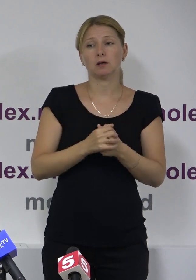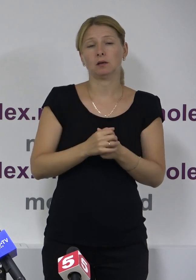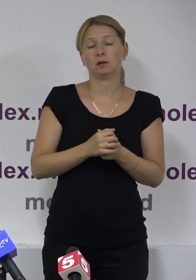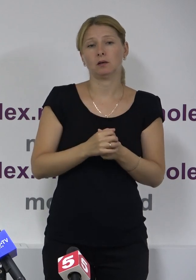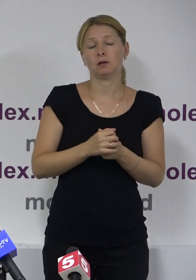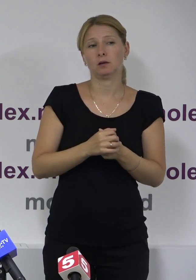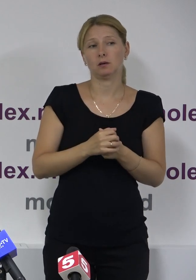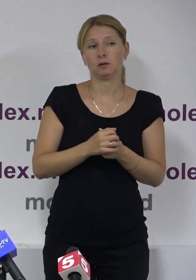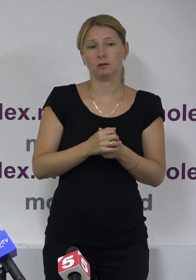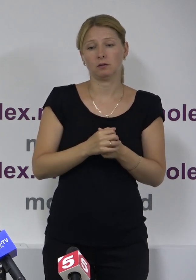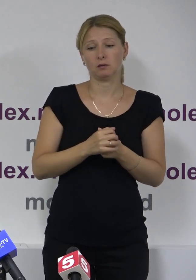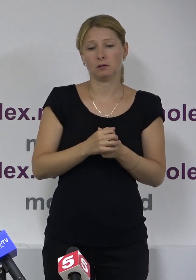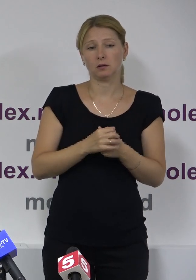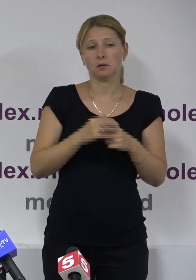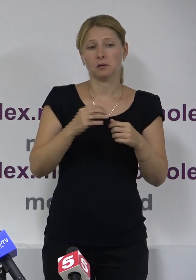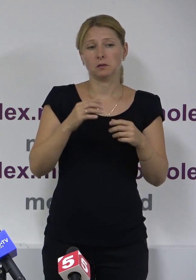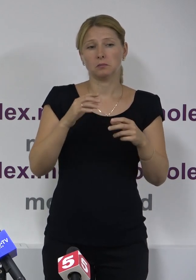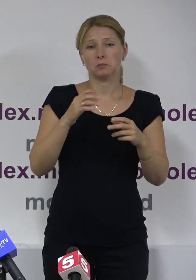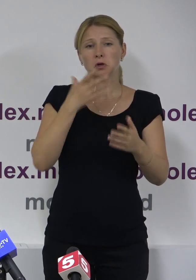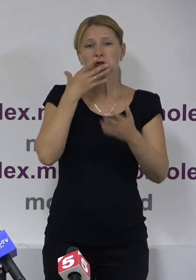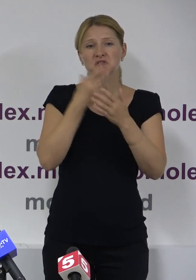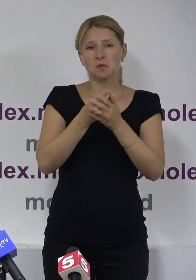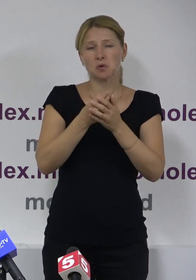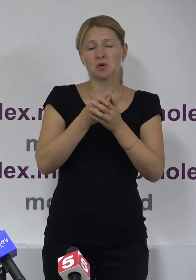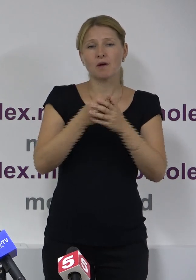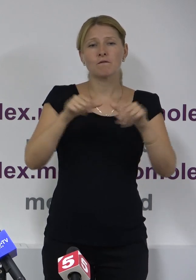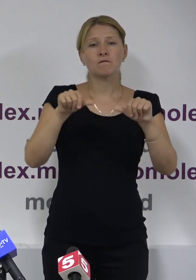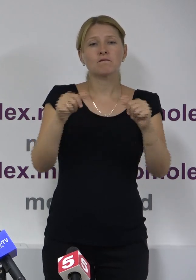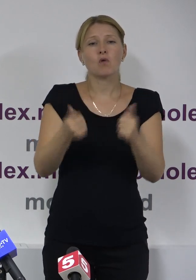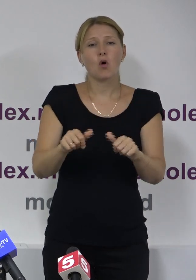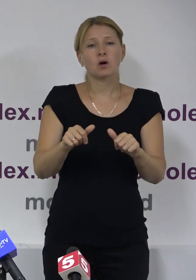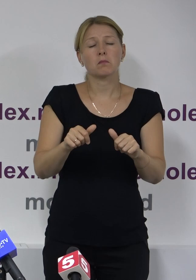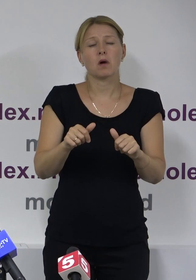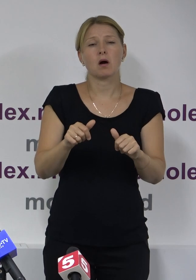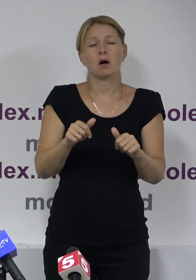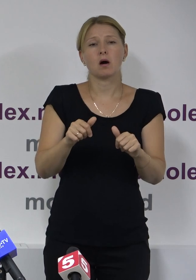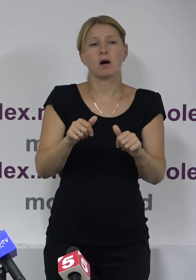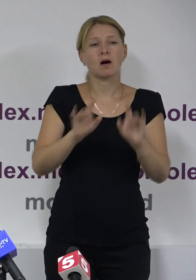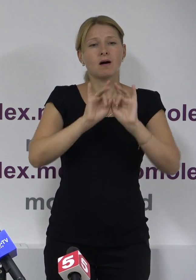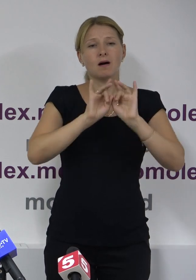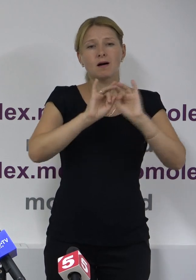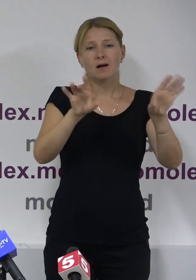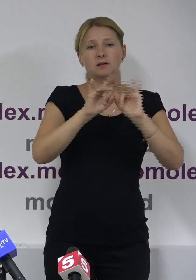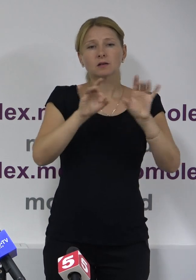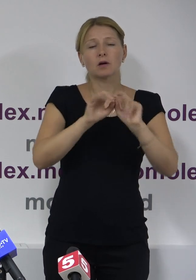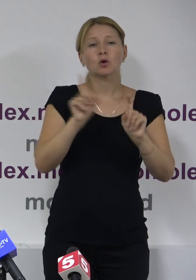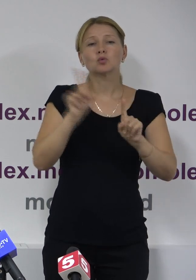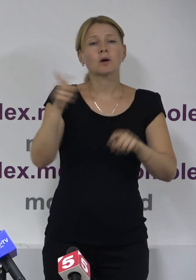sau au formulat oarecum deja care va fi poziția acestora în contextul